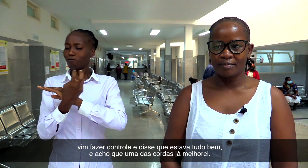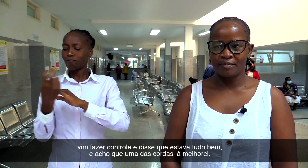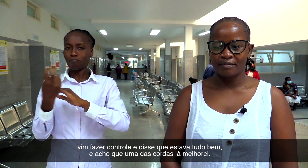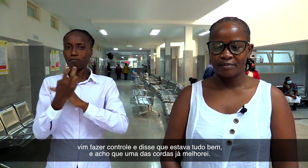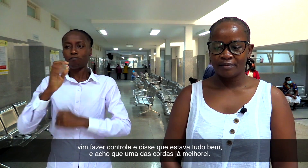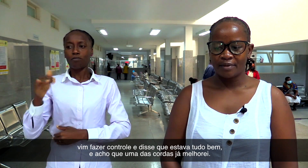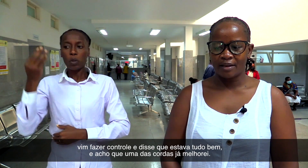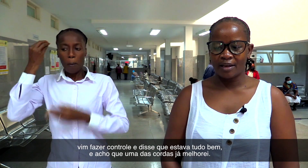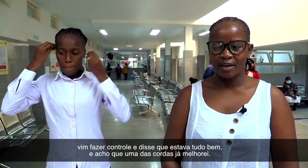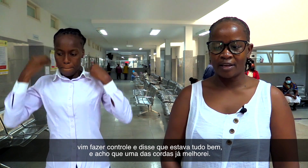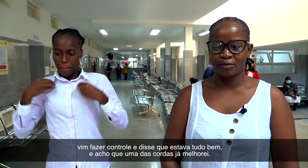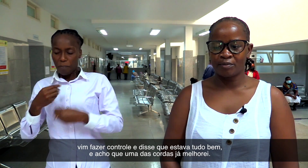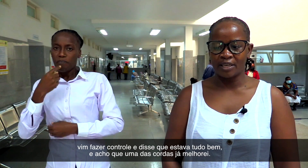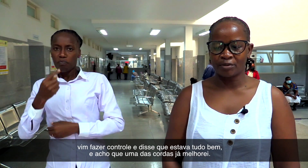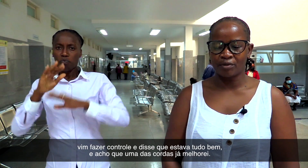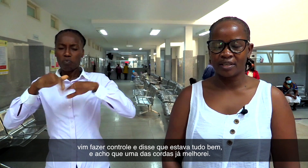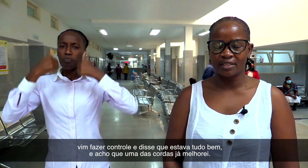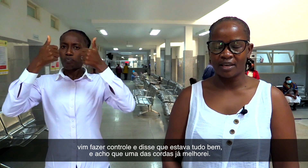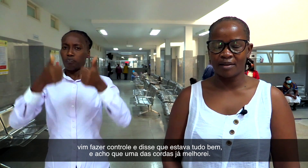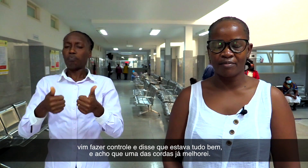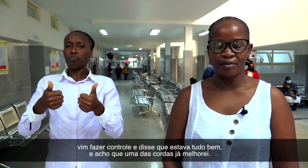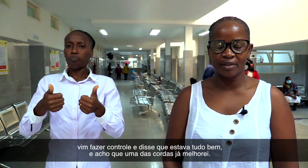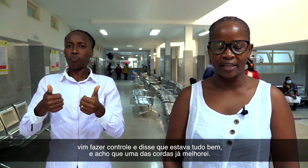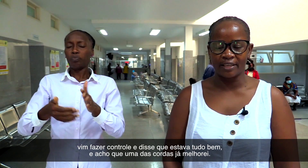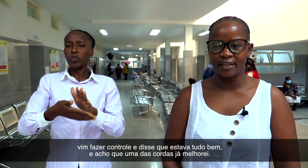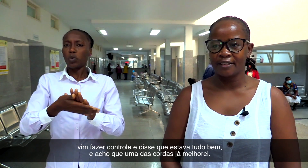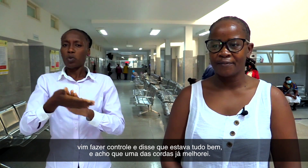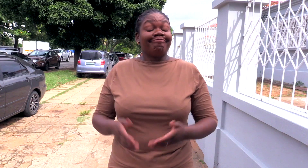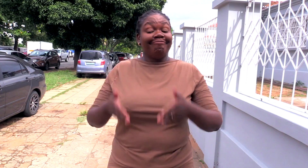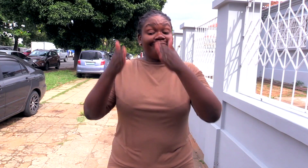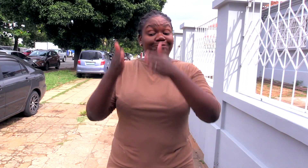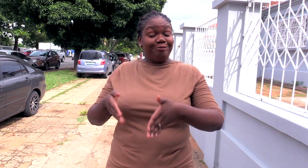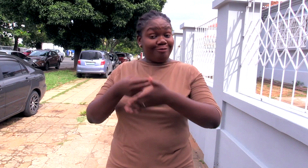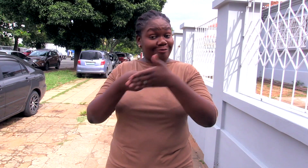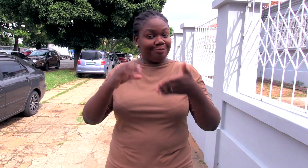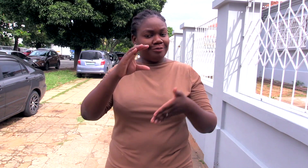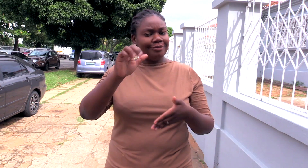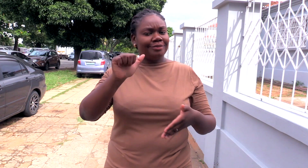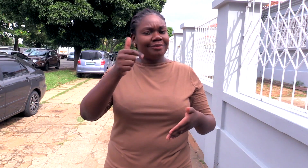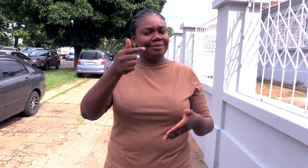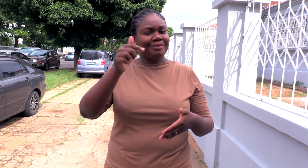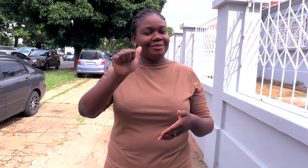E acho que uma das cordas já melhorei, né?